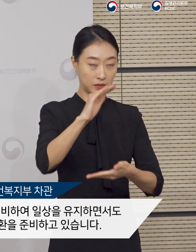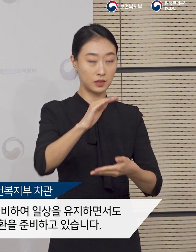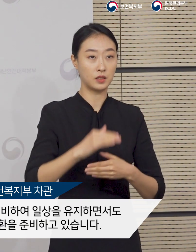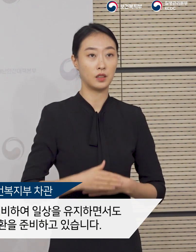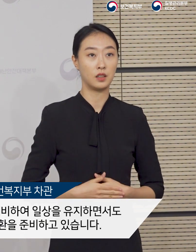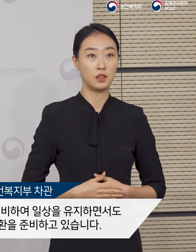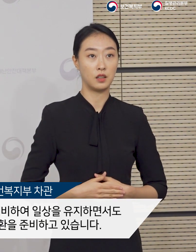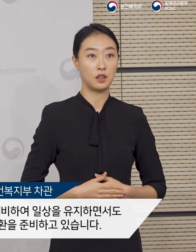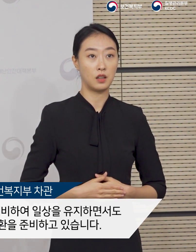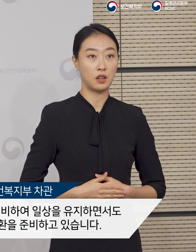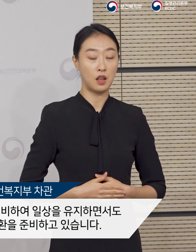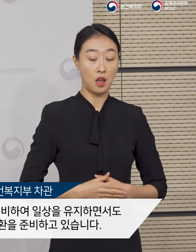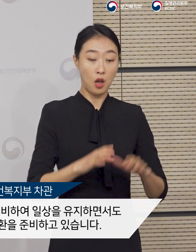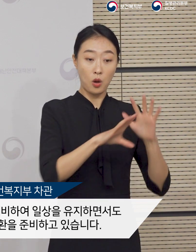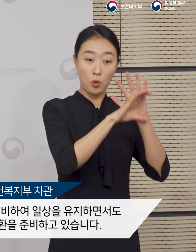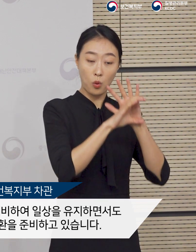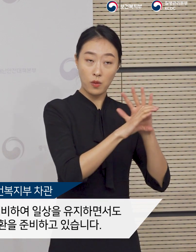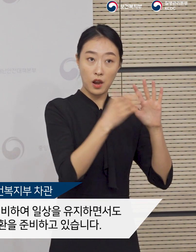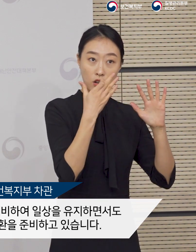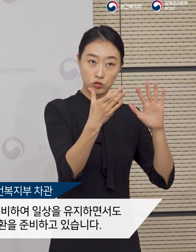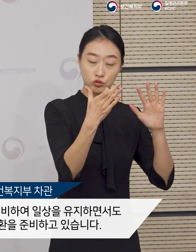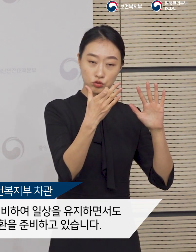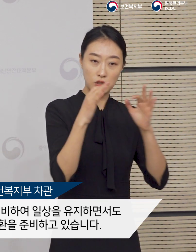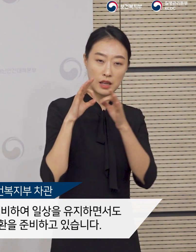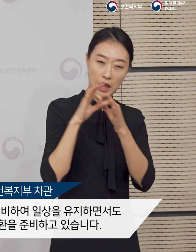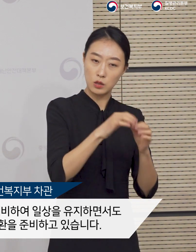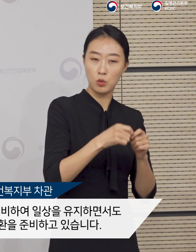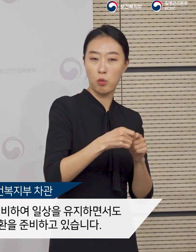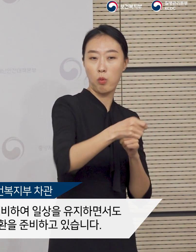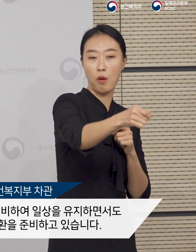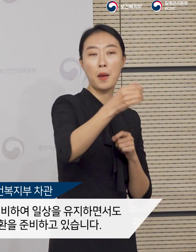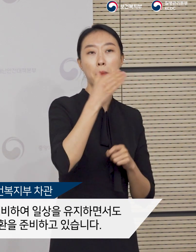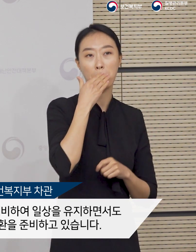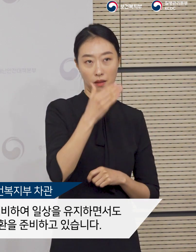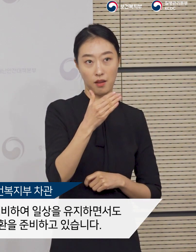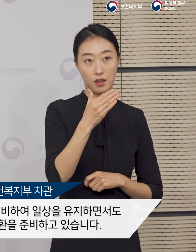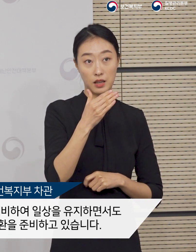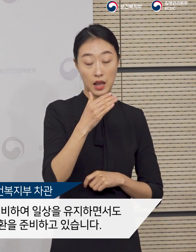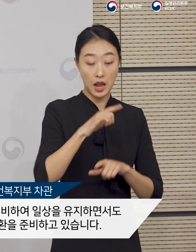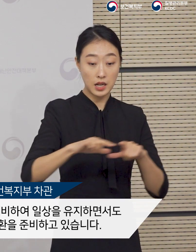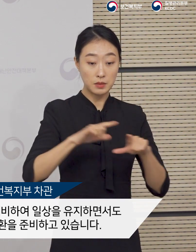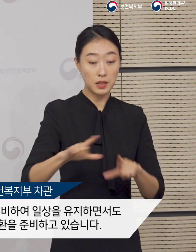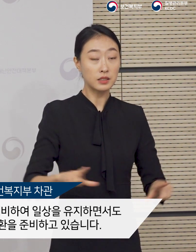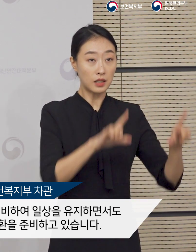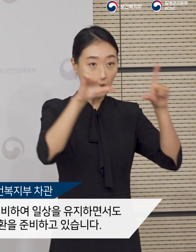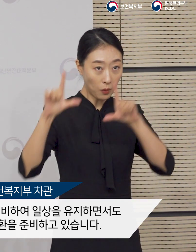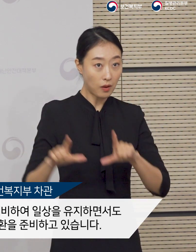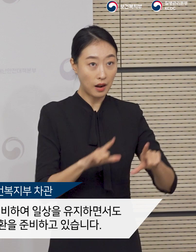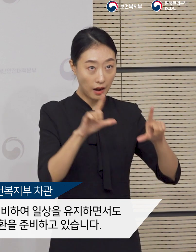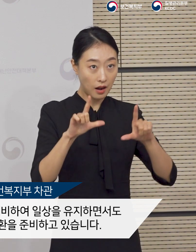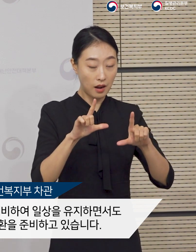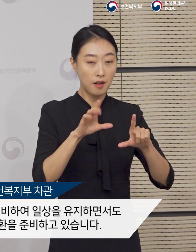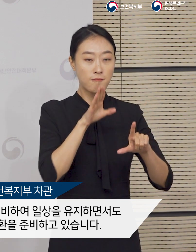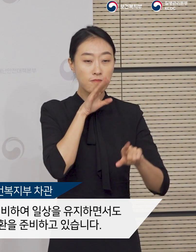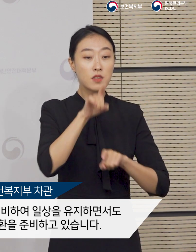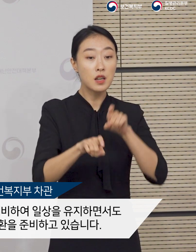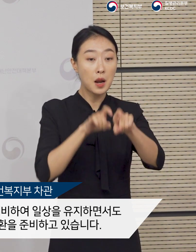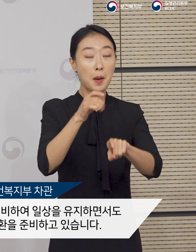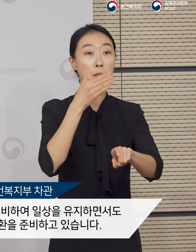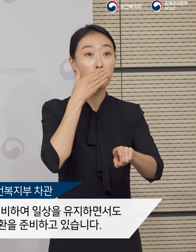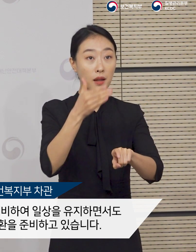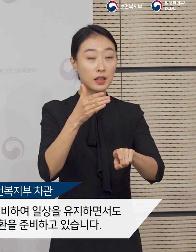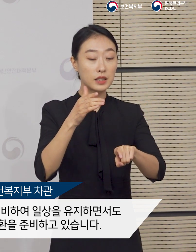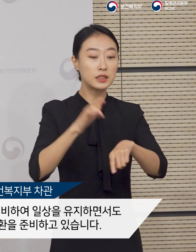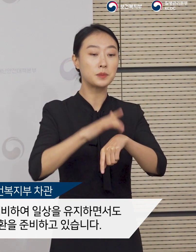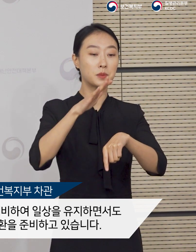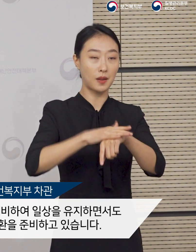동시에 코로나19에 대한 대응이 장기화될 것에 대비하여 일상을 유지하면서도 실천할 수 있는 지속 가능한